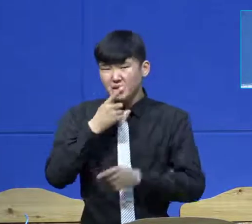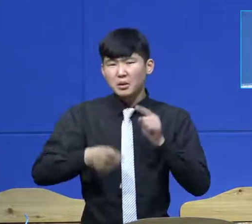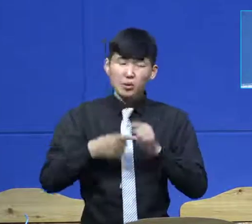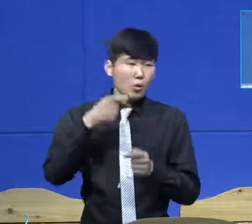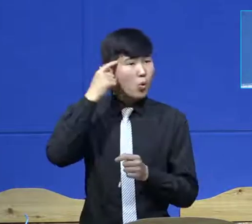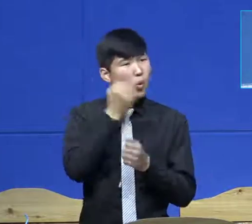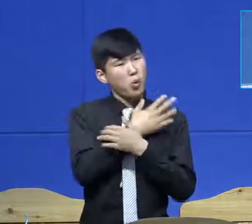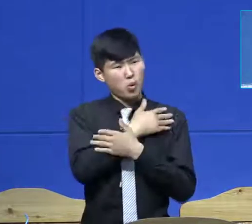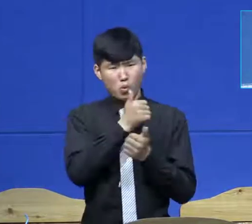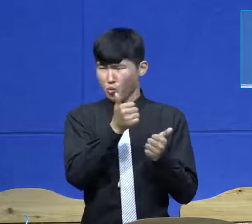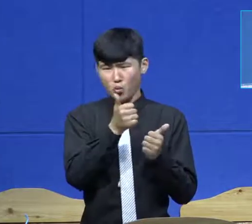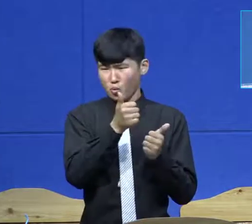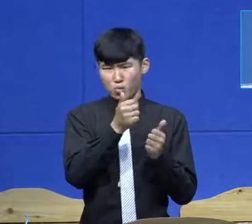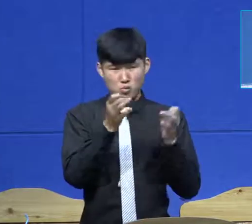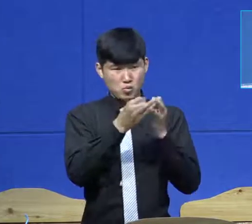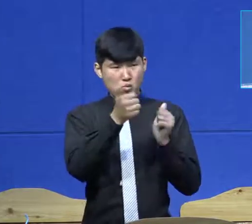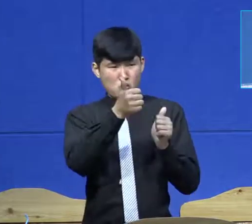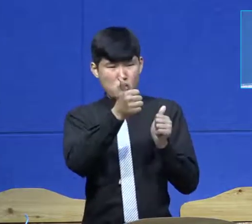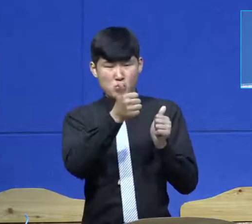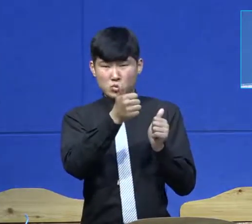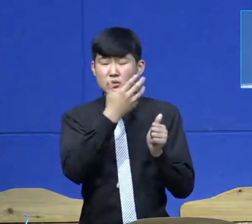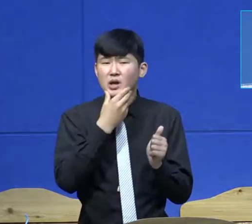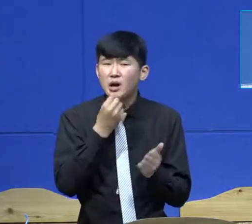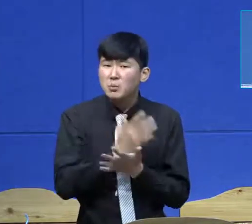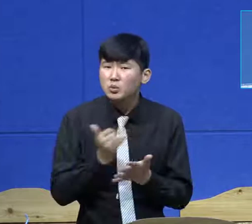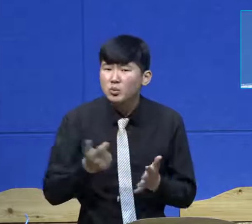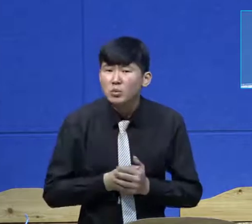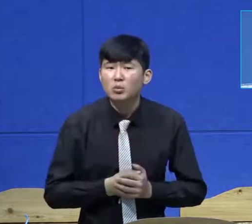юм бэ гэж байгаа. Амар байна уу? Сайхан байна уу?